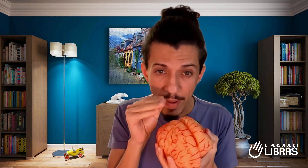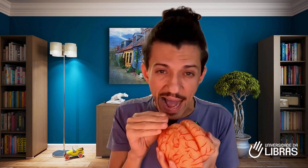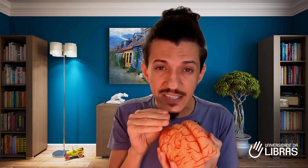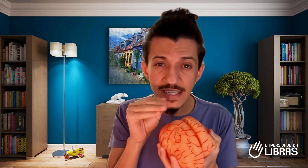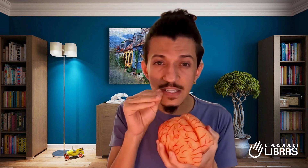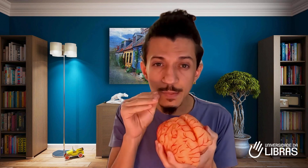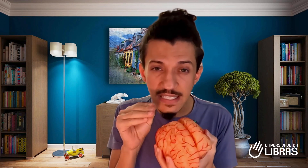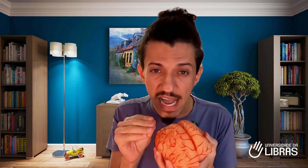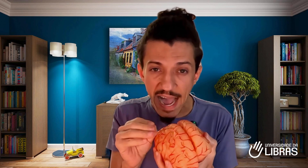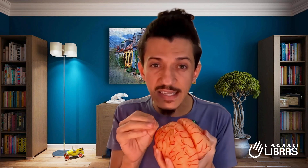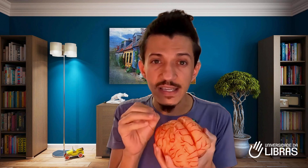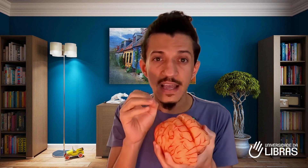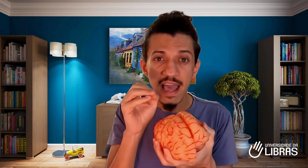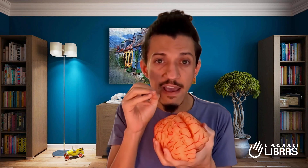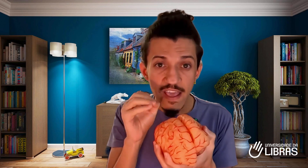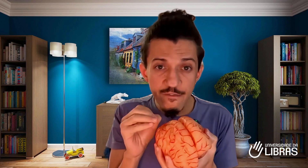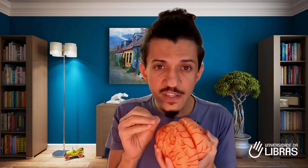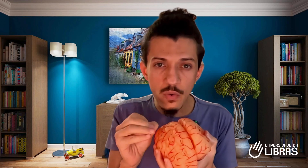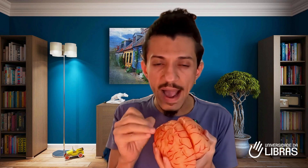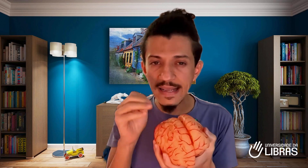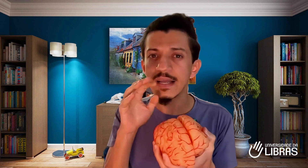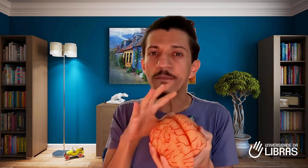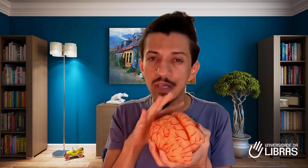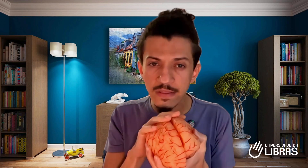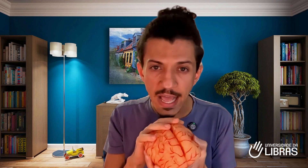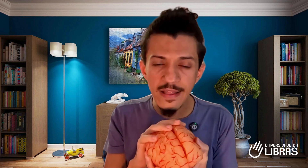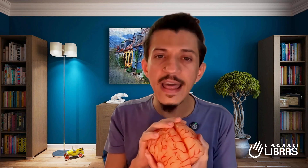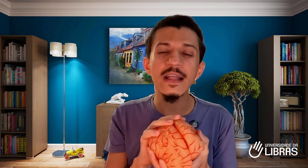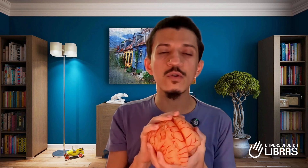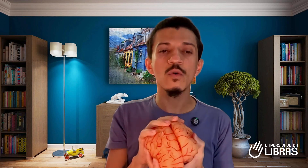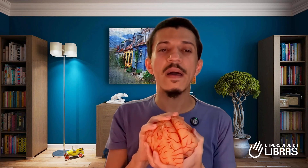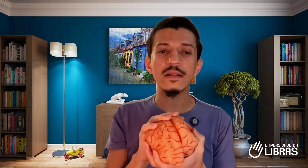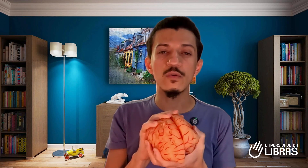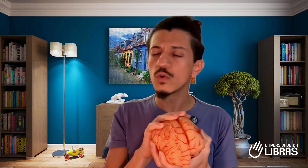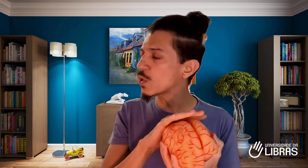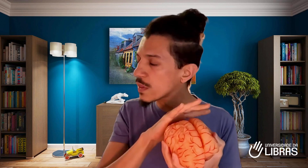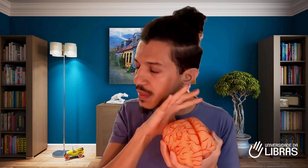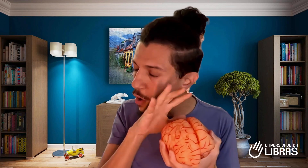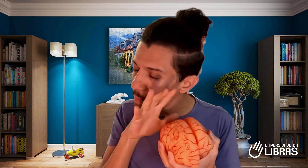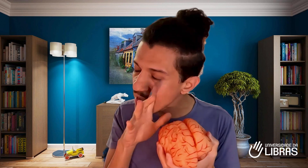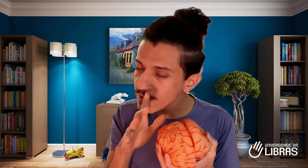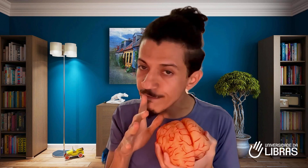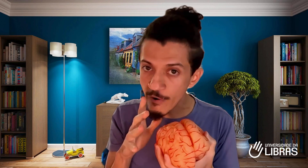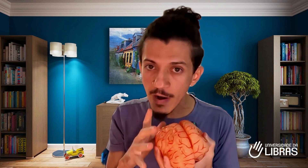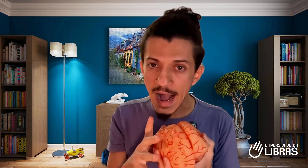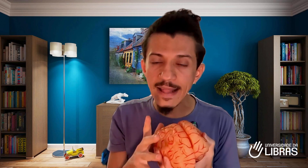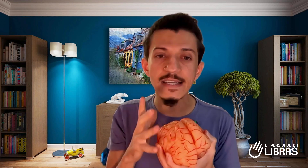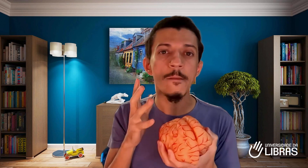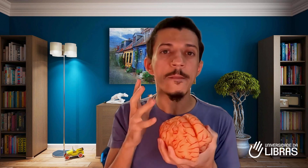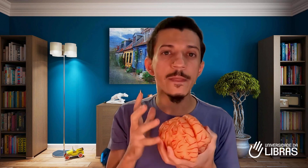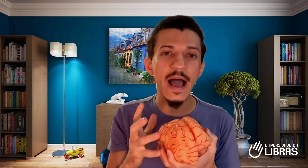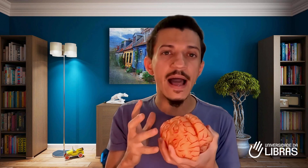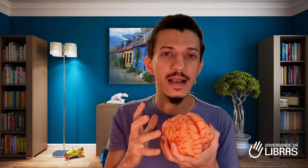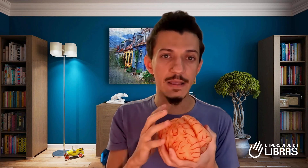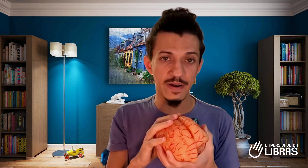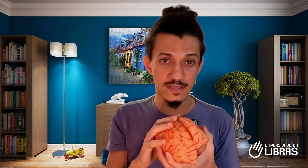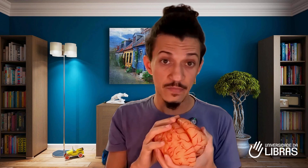práticas especiais invisuais que tem dentro do método, totalmente focadas na Libras.